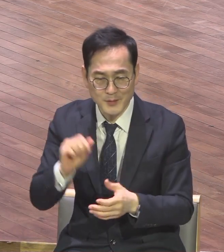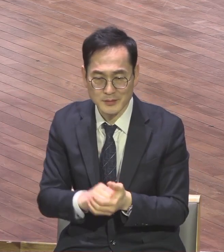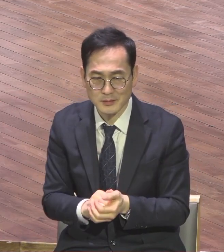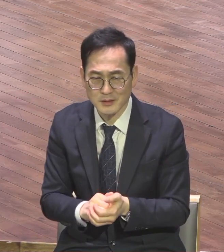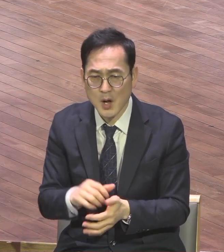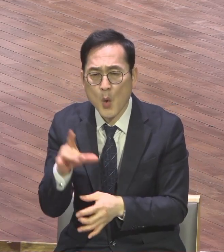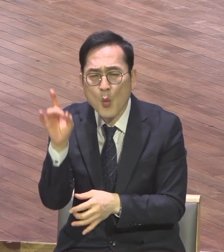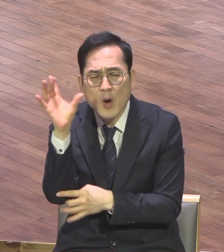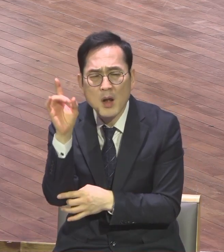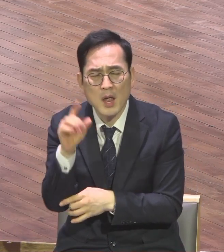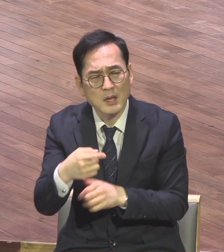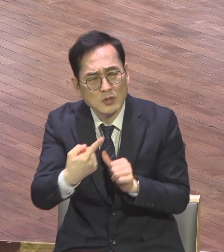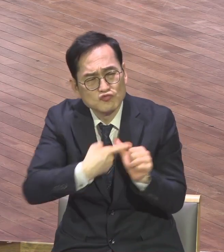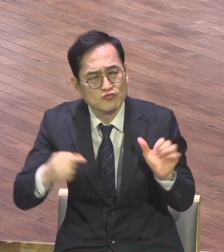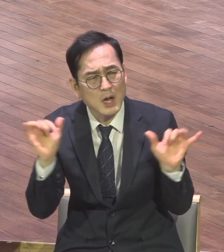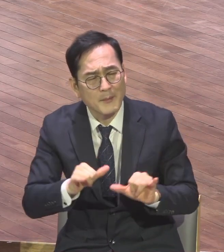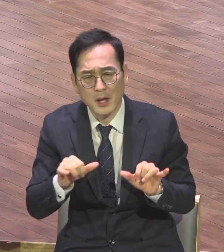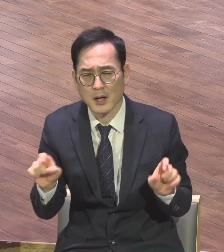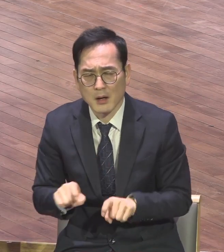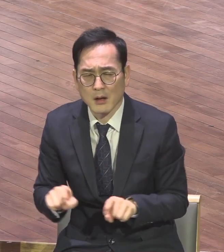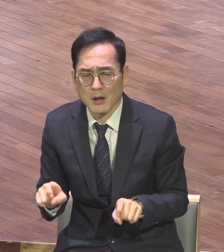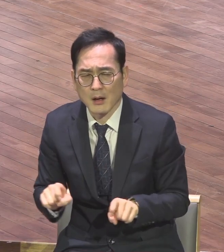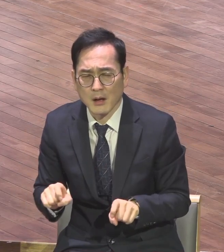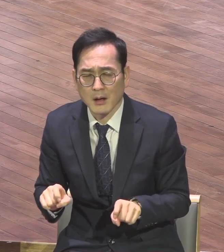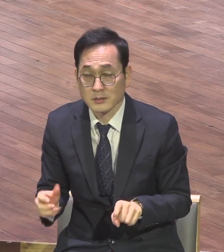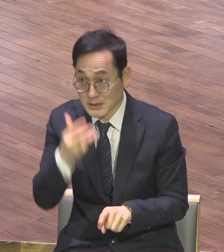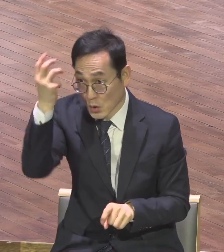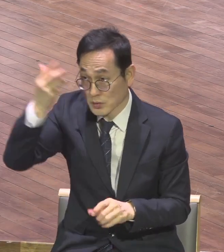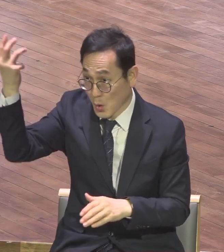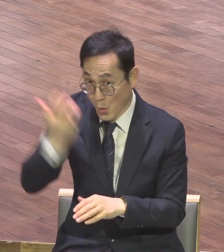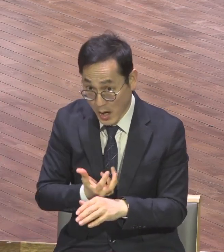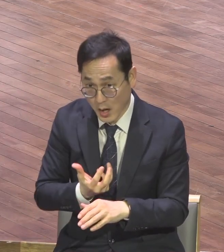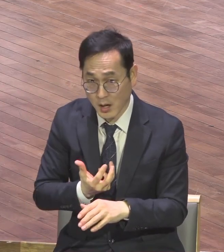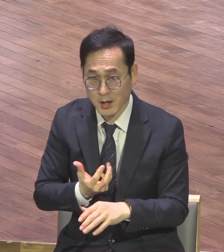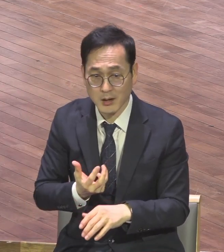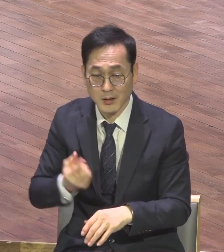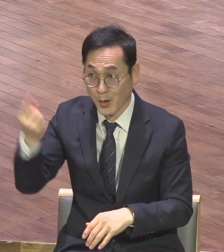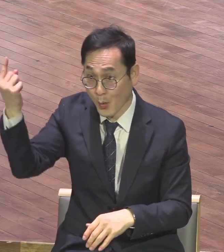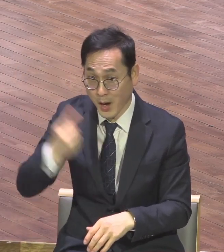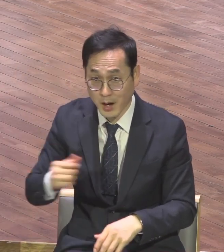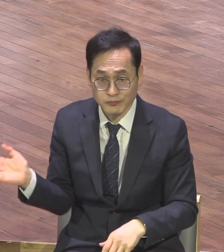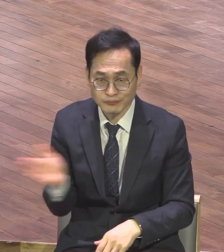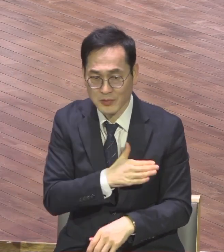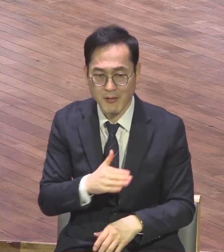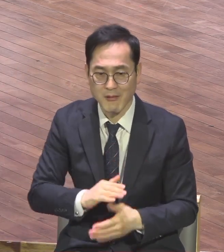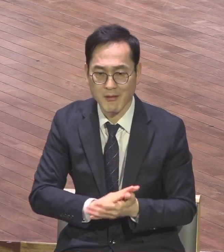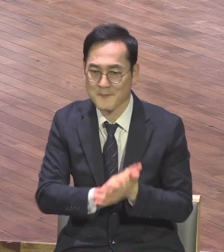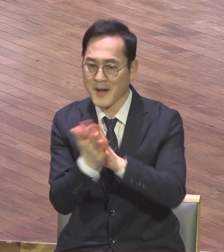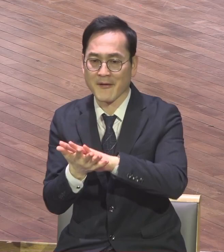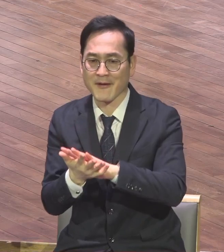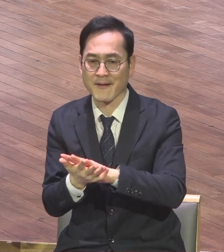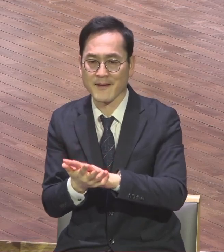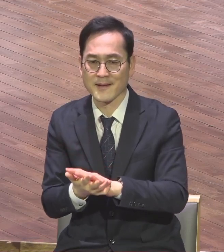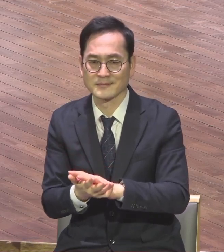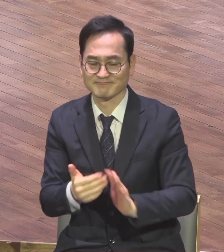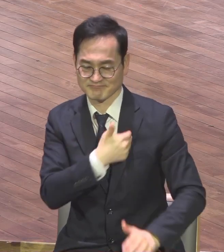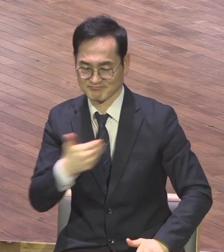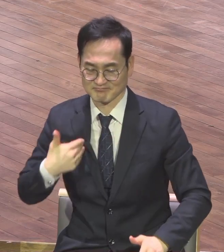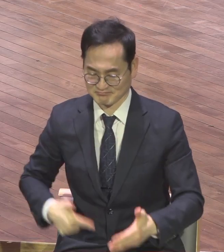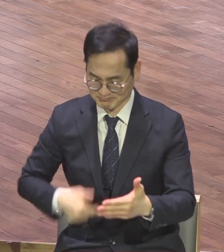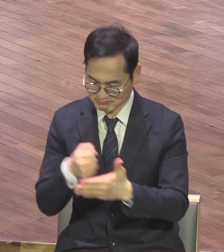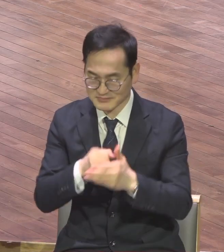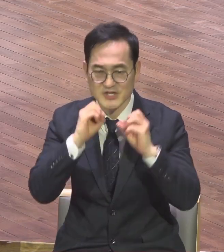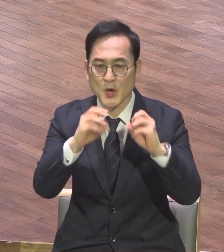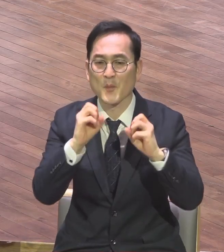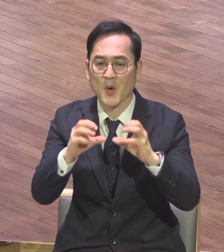숨어있던 사람들이 성령 충만 받으니까 완전히 달라져 버렸어. 이렇게 선포한 메시지의